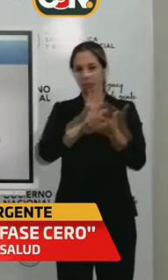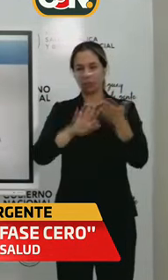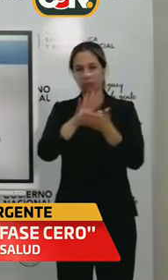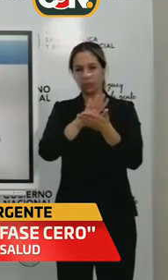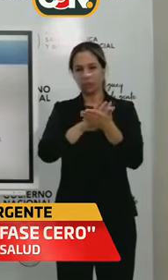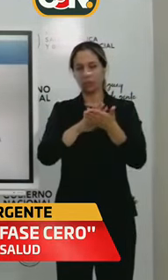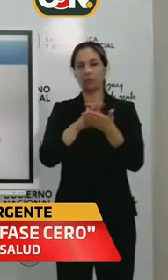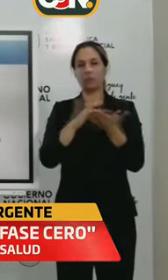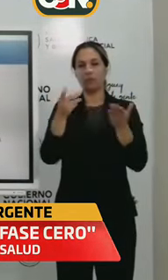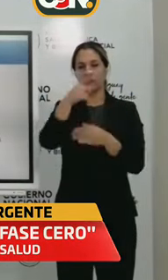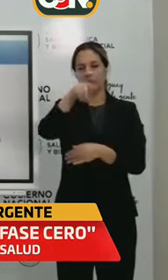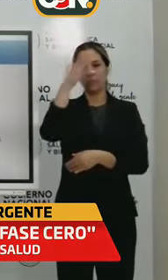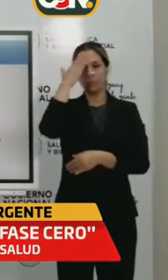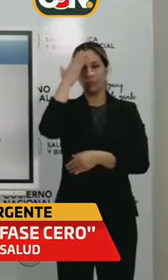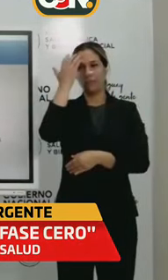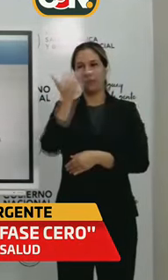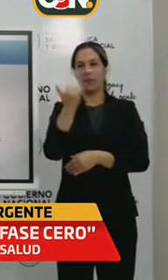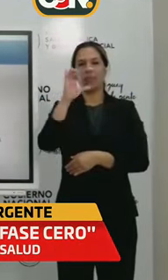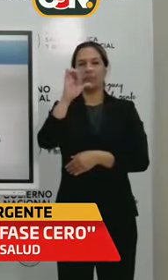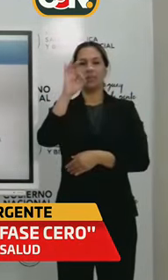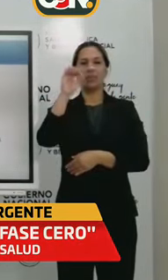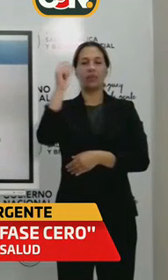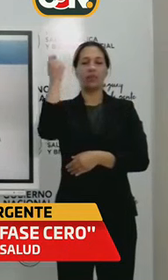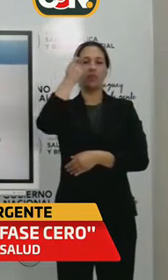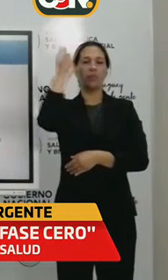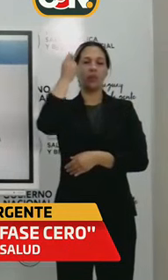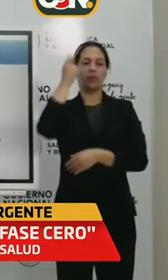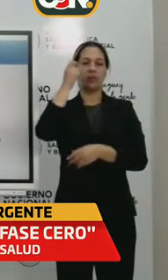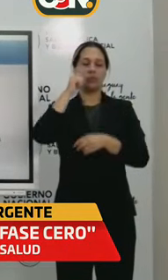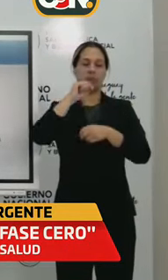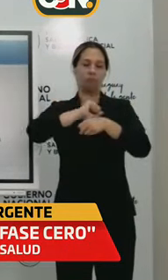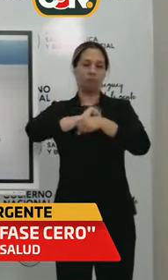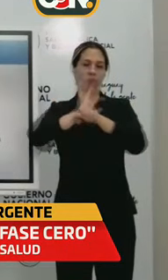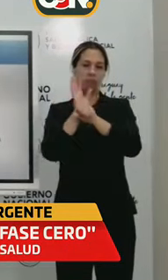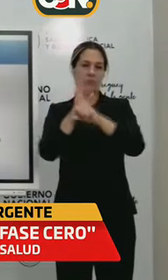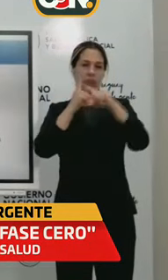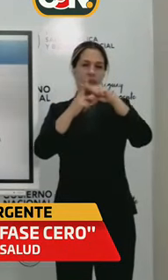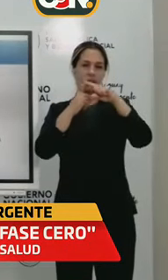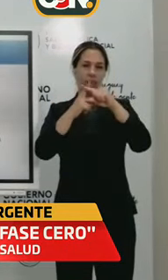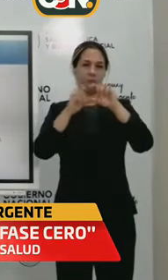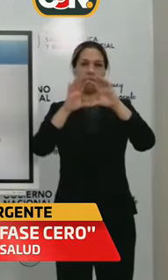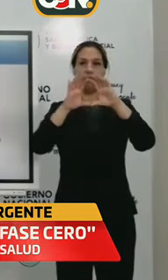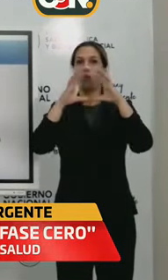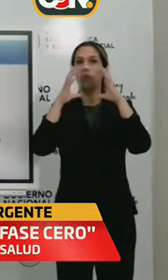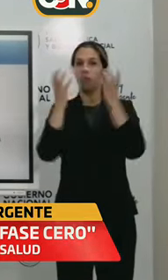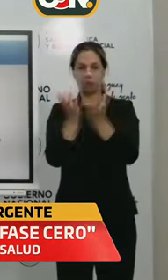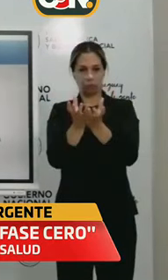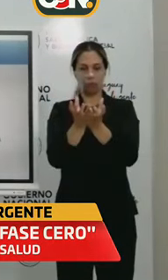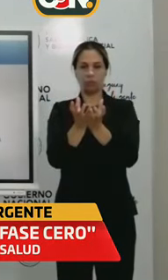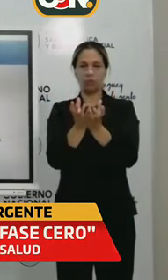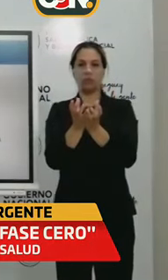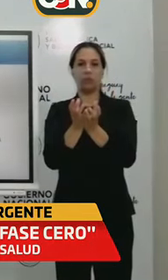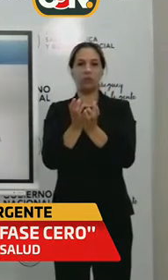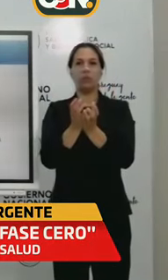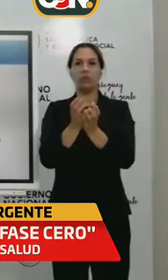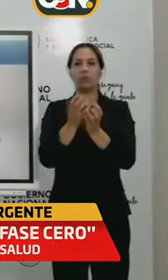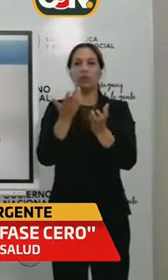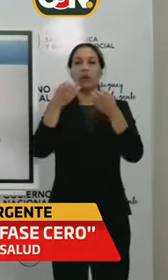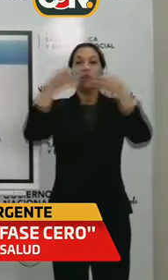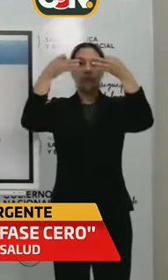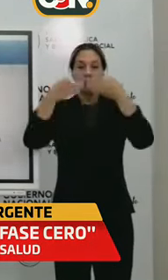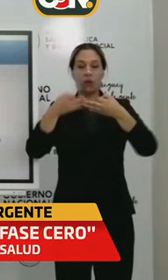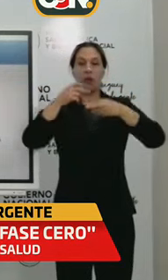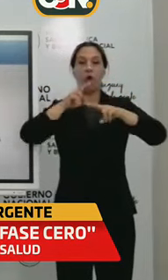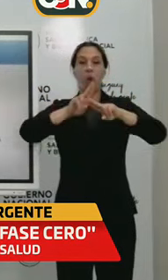complejo. Como ustedes saben, tenemos más de 60 millones de casos de coronavirus en el planeta y no llega ni a una centena los casos